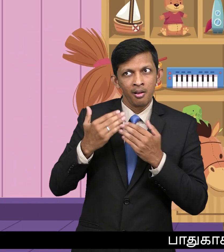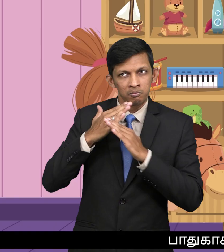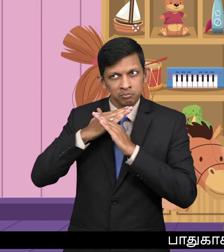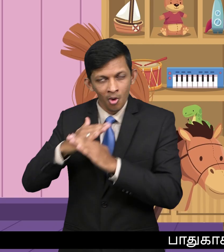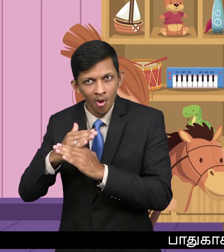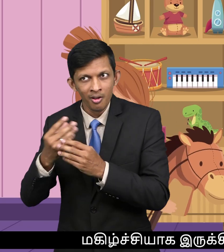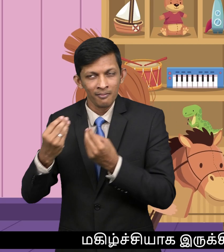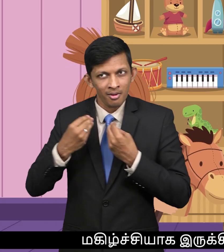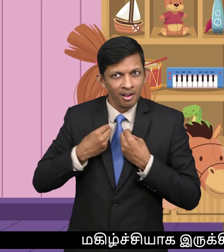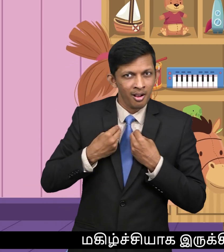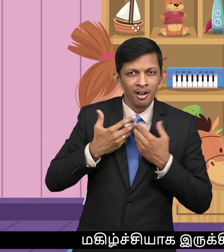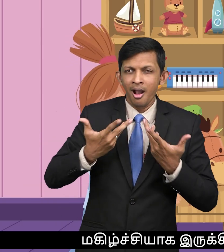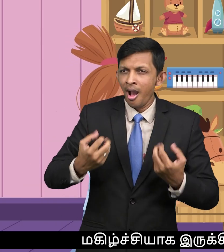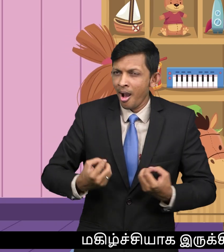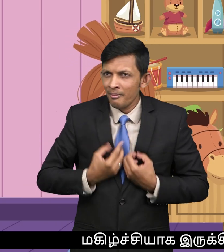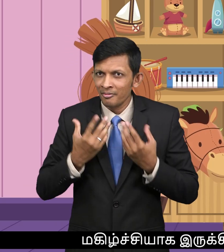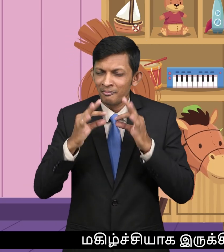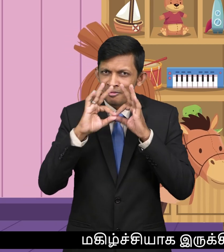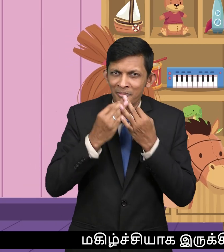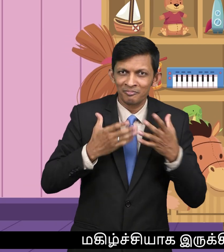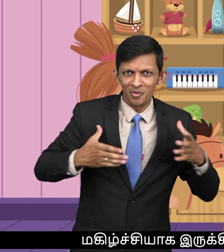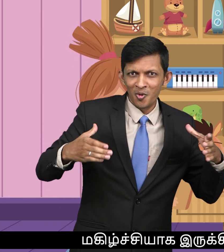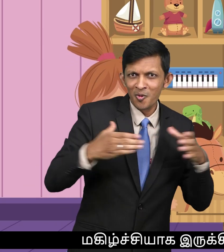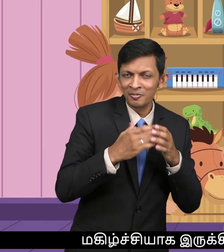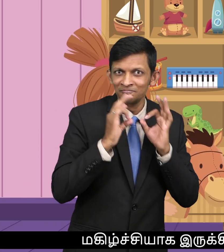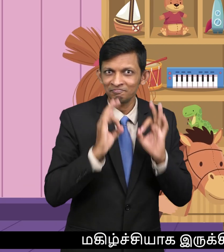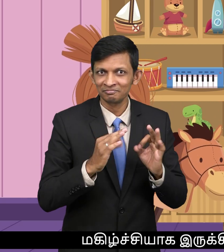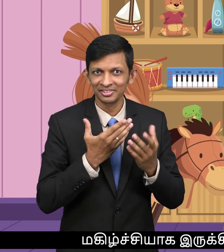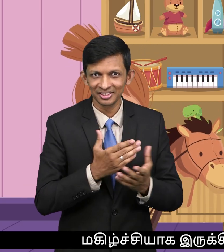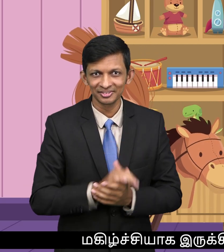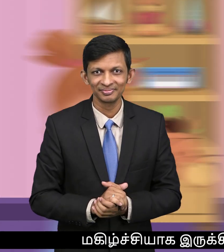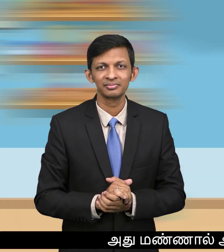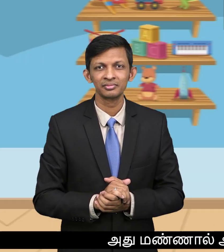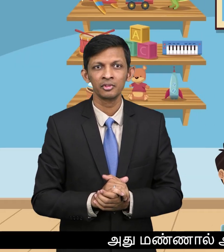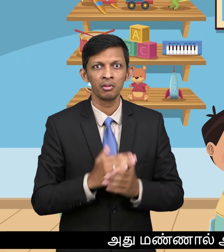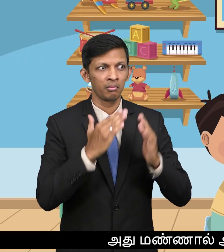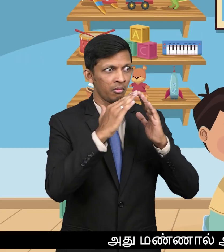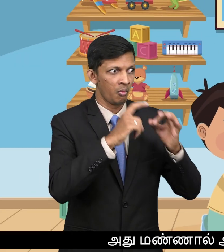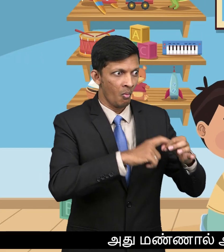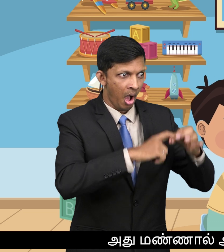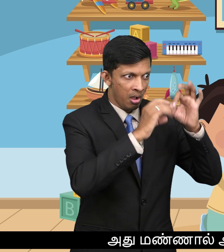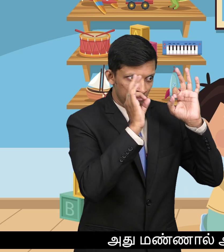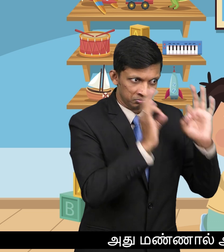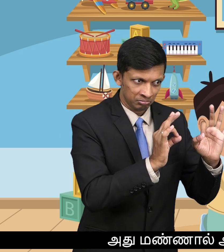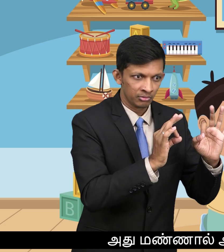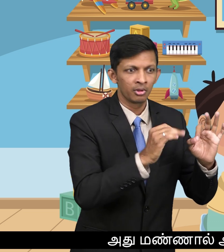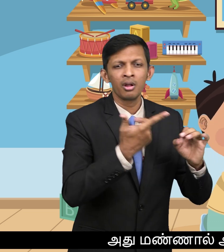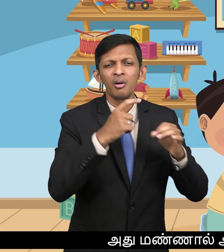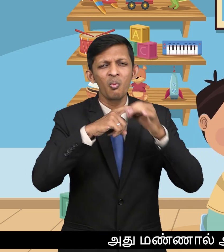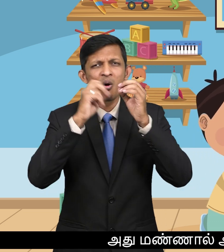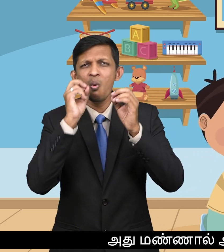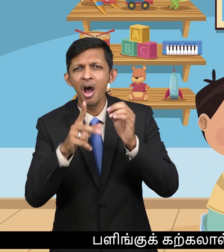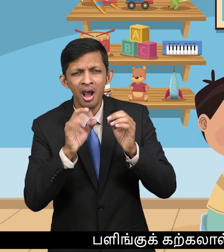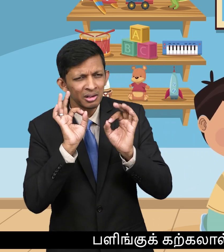நாம் நேசிக்கப்படுகிறோம், பாதுகாக்கப்படுகிறோம், மகிழ்ச்சியாக இருக்கிறோம் என்று உணரும் இடம். அது மண்ணால்